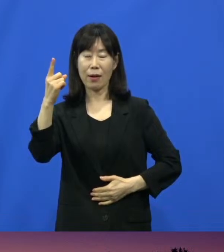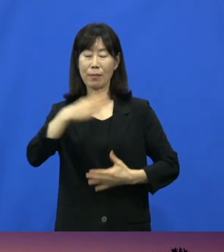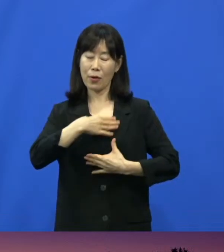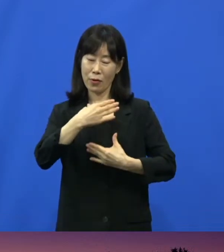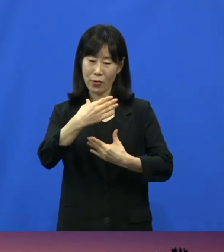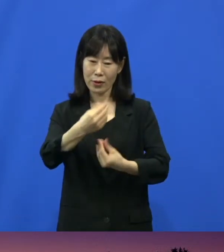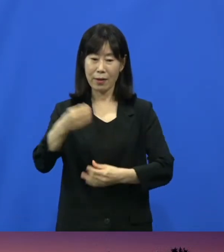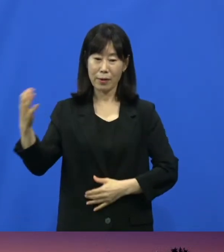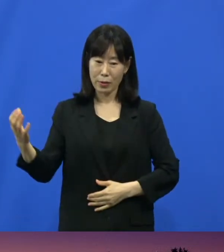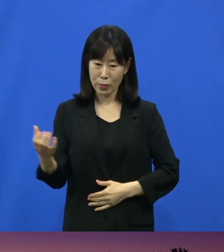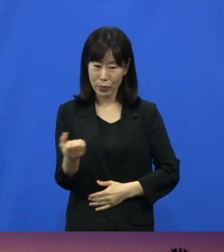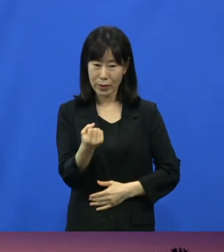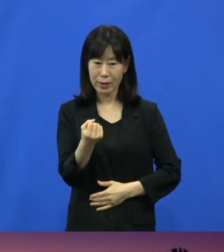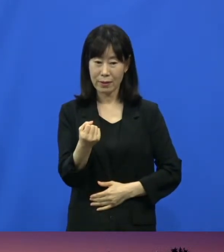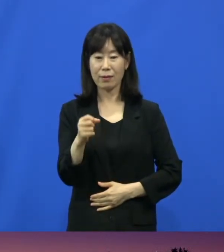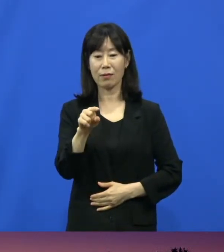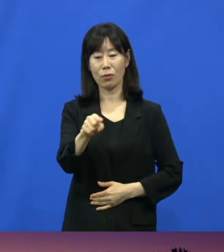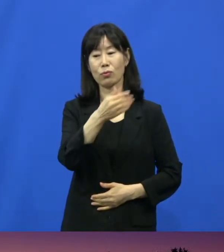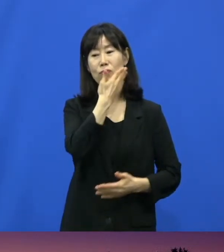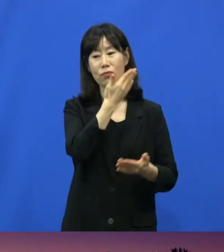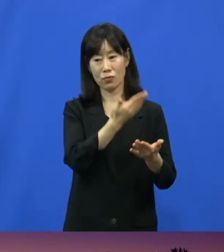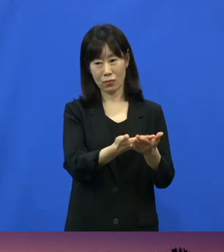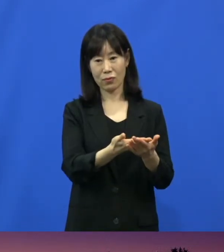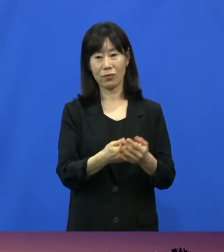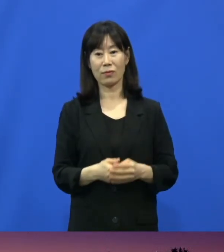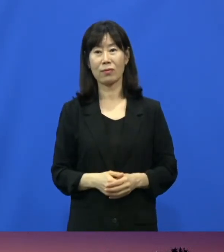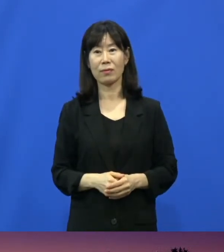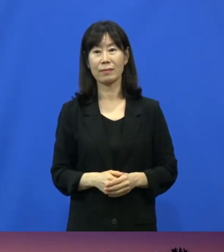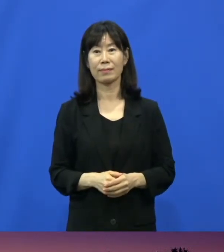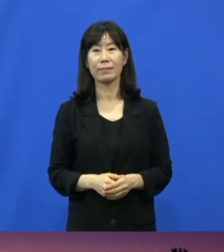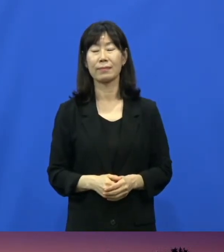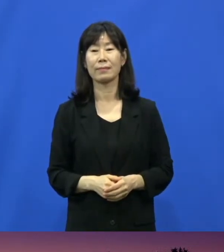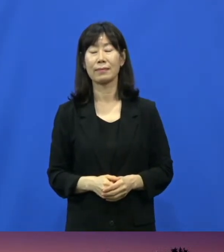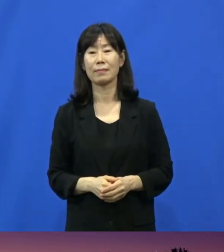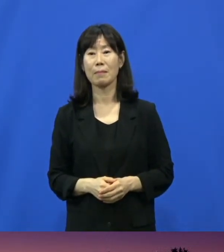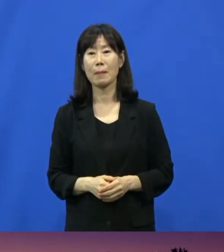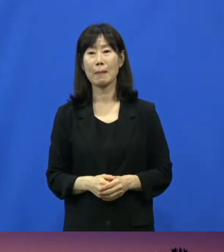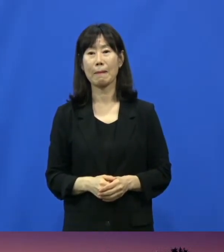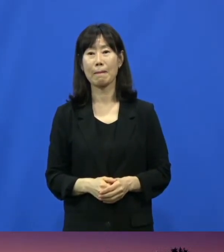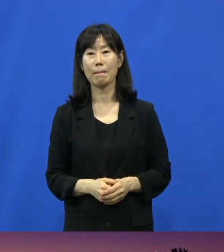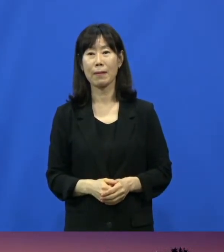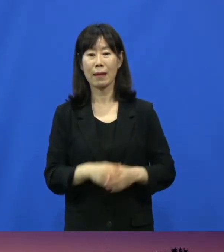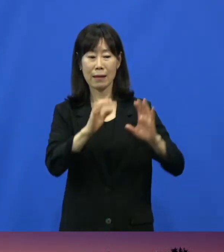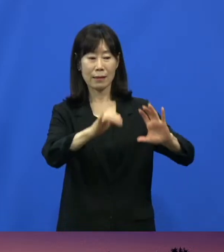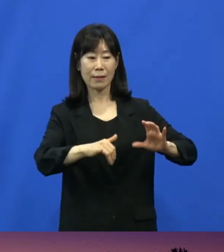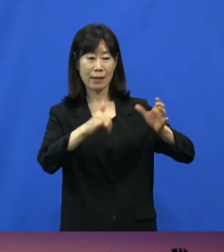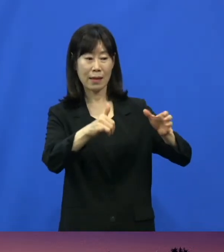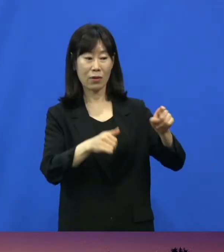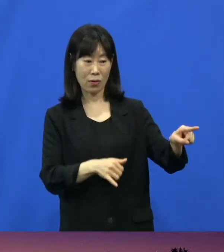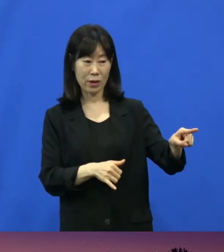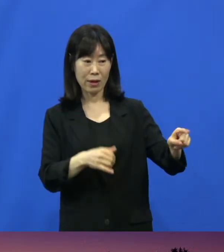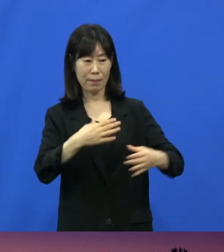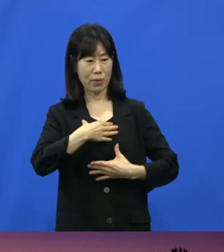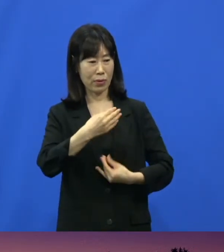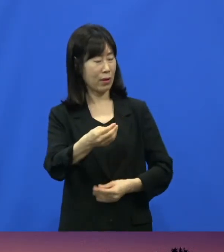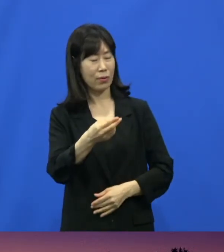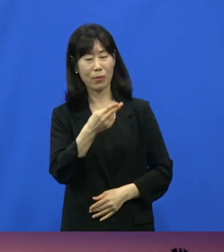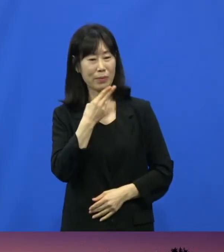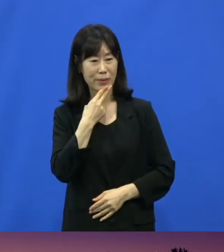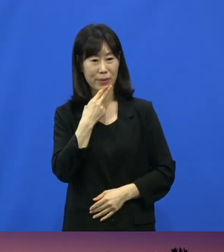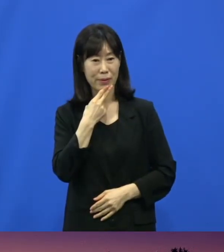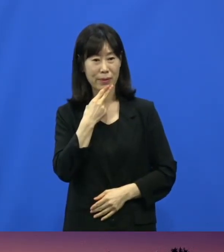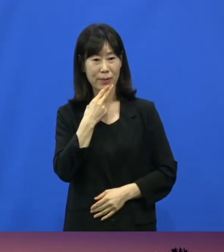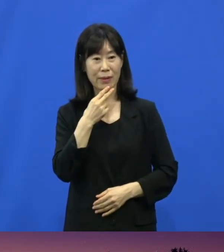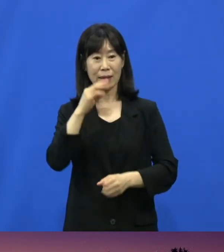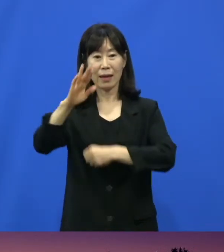누리는 법을 배워야 한다는 거죠. 다른 데서는 그것을 경험할 수 없다는 거예요. 가장 원초적인 관계는